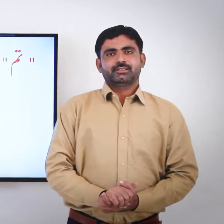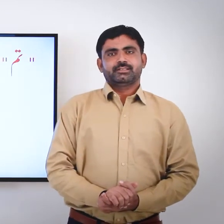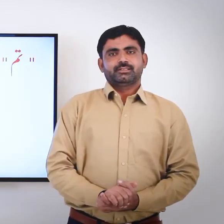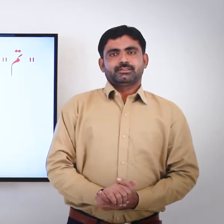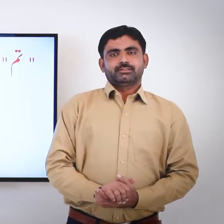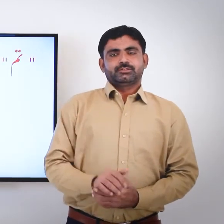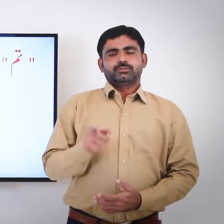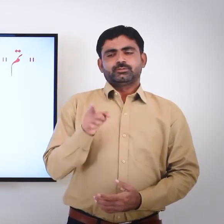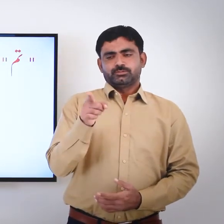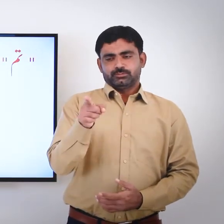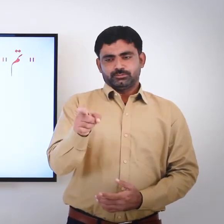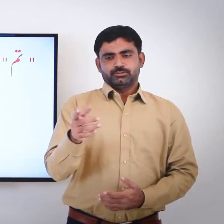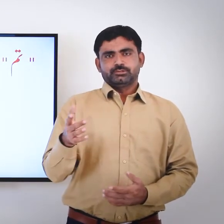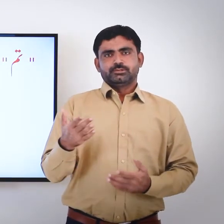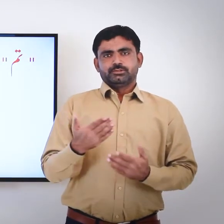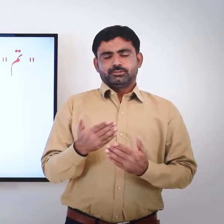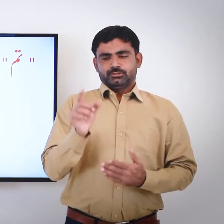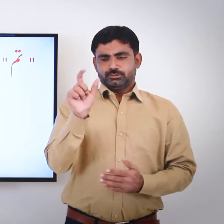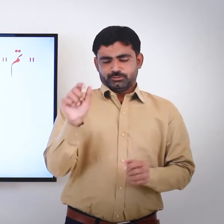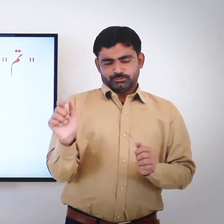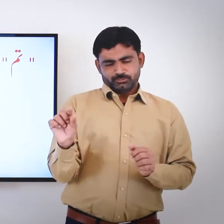اب تم لفظ کو اپنے جملوں میں استعمال کریں۔